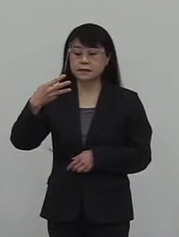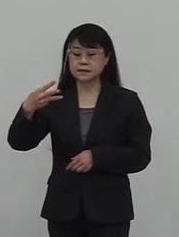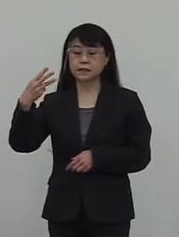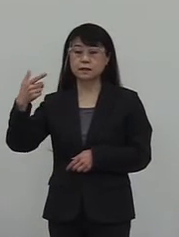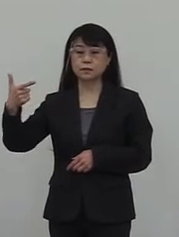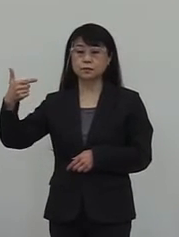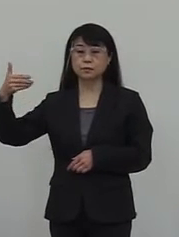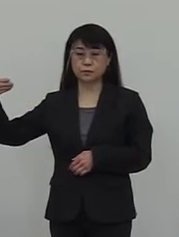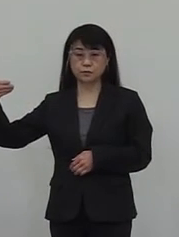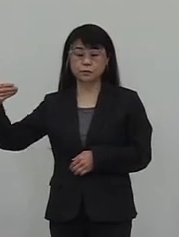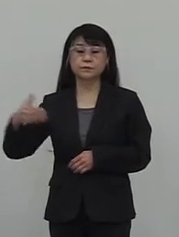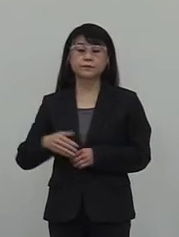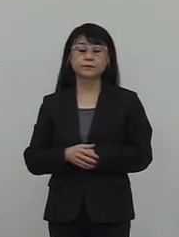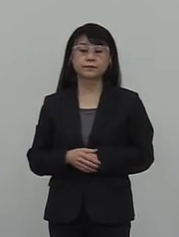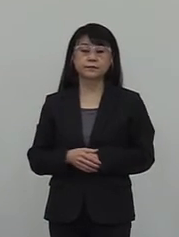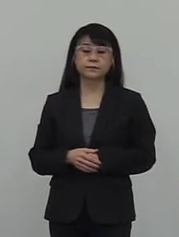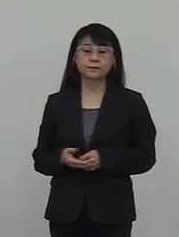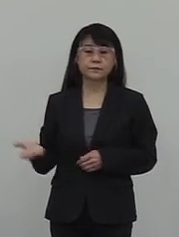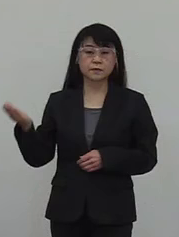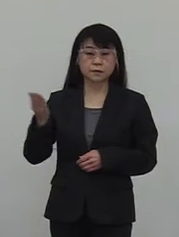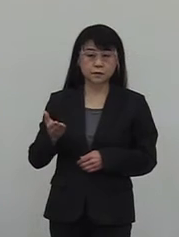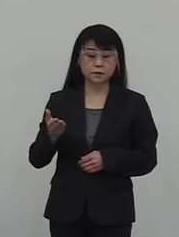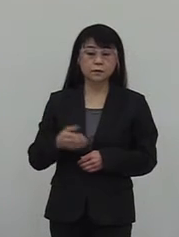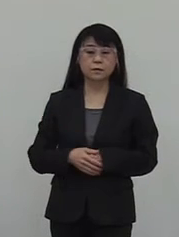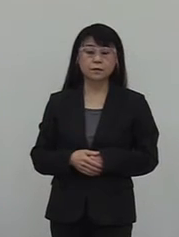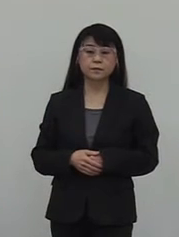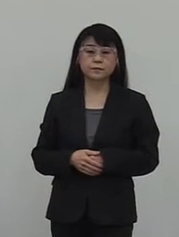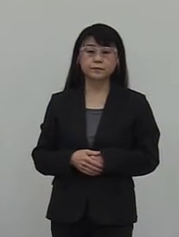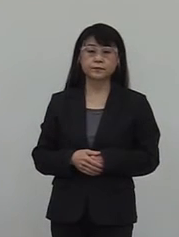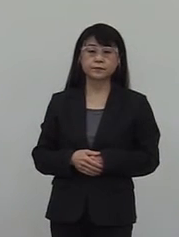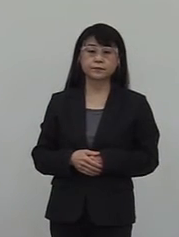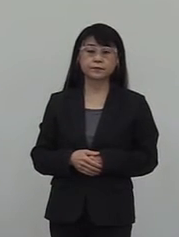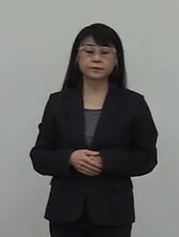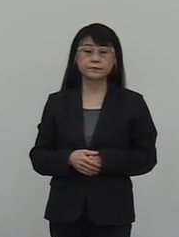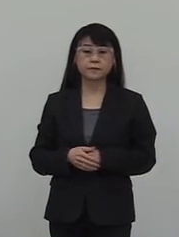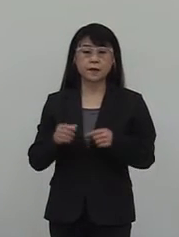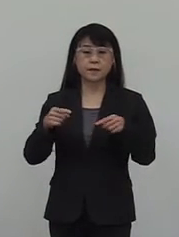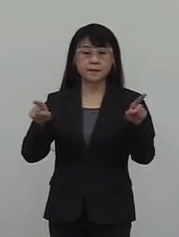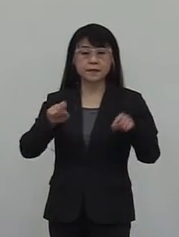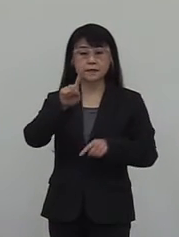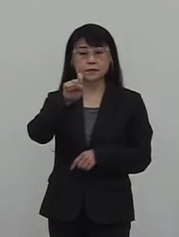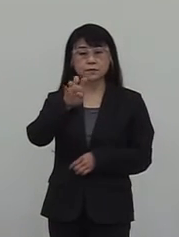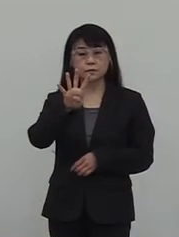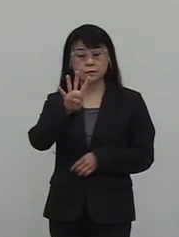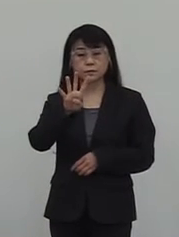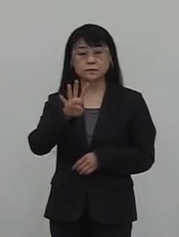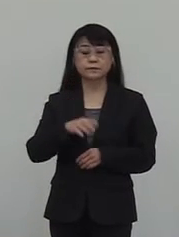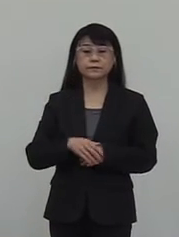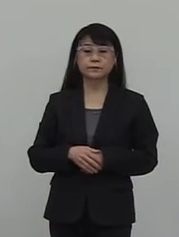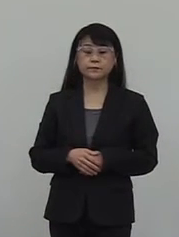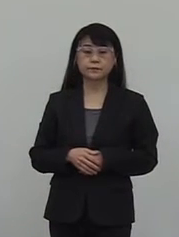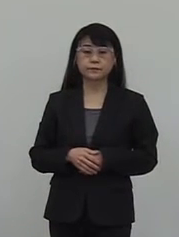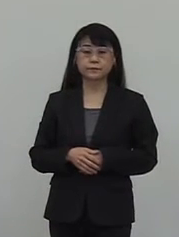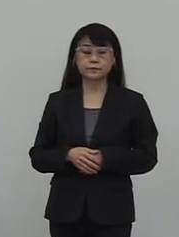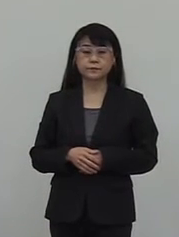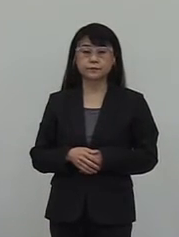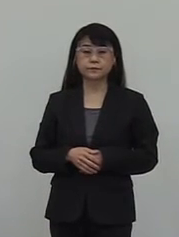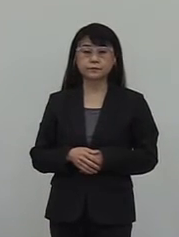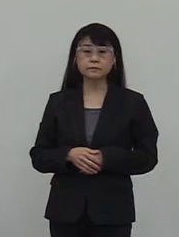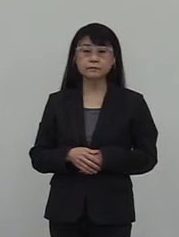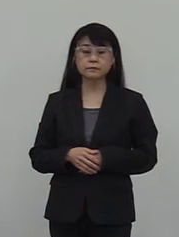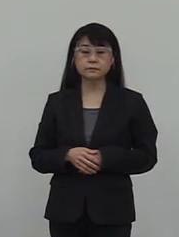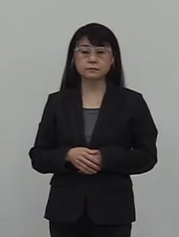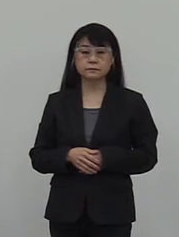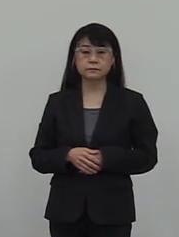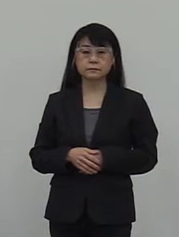22369番、それと番号がページが少しおりますが14ページなどとおりまして